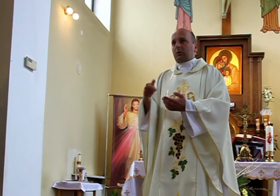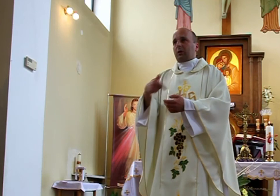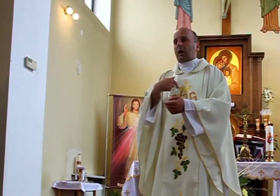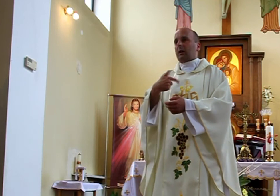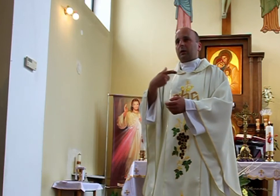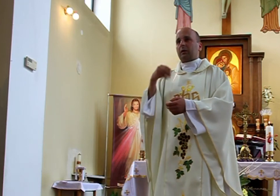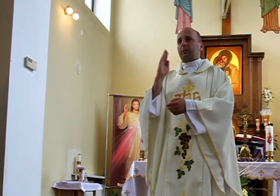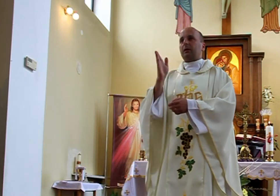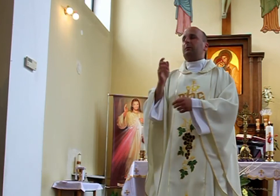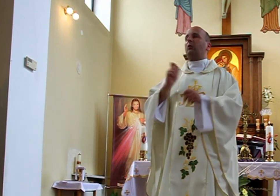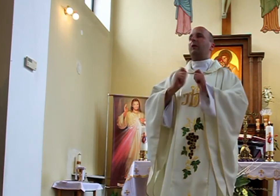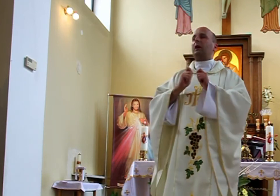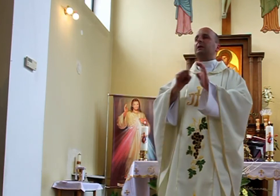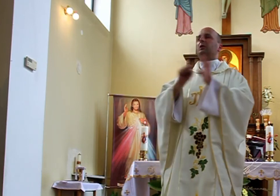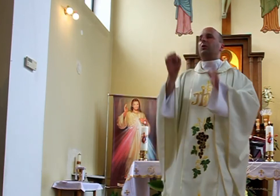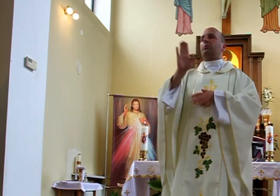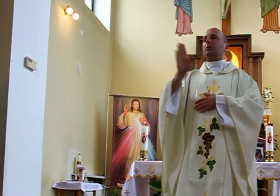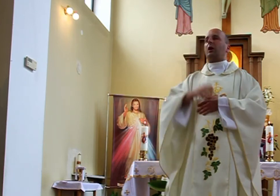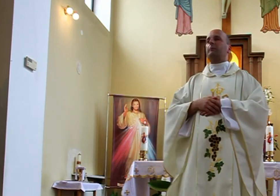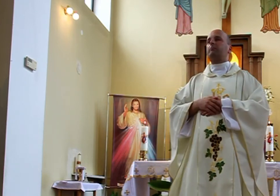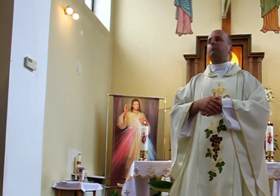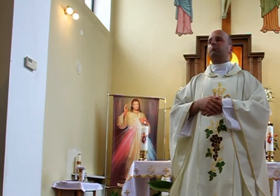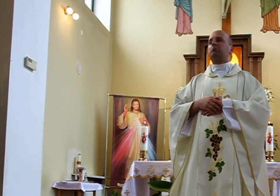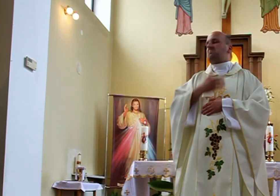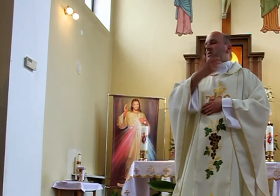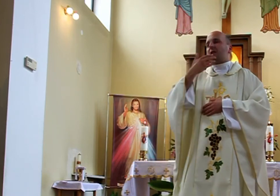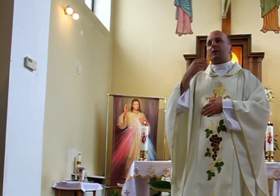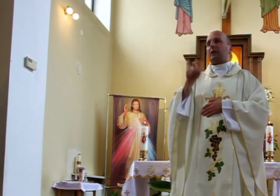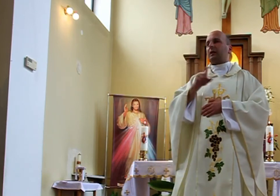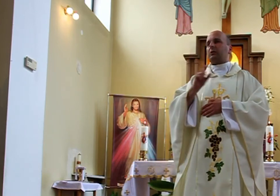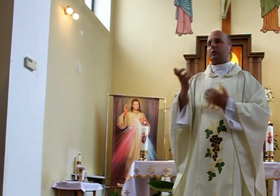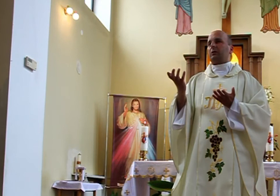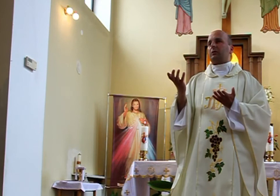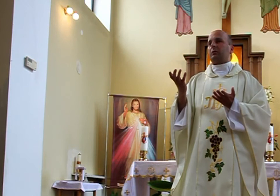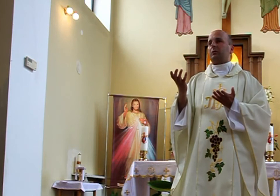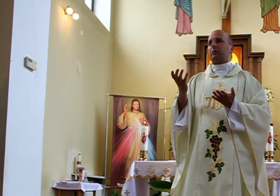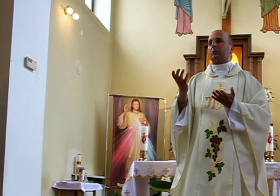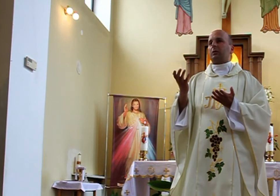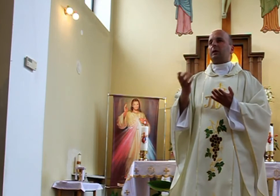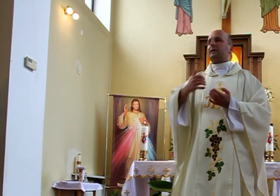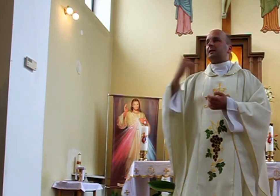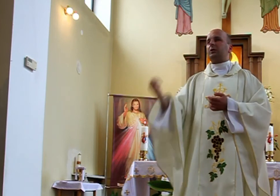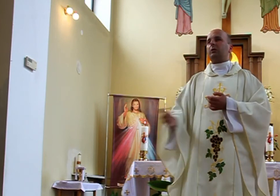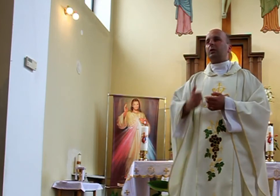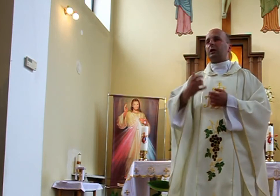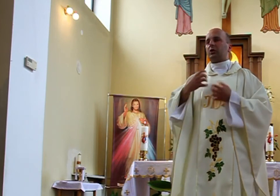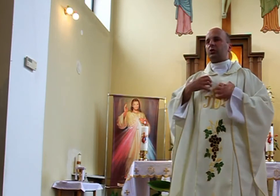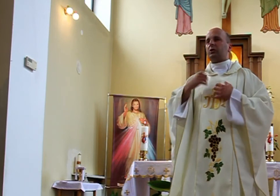ja nie będę miał wakacji od Boga. Nie ma takiego czegoś. Ciągle życie to